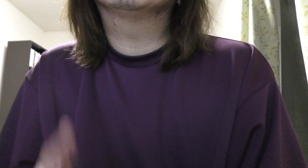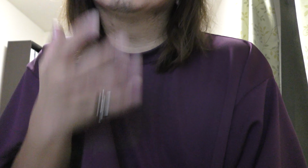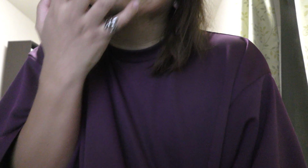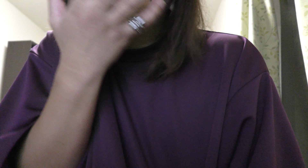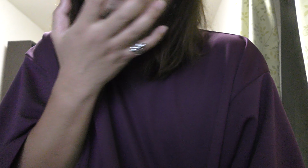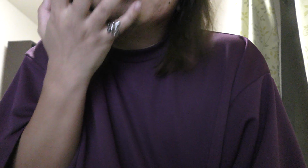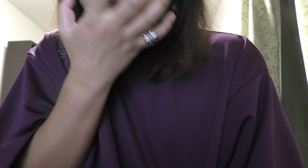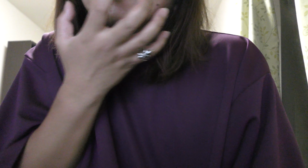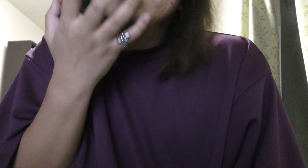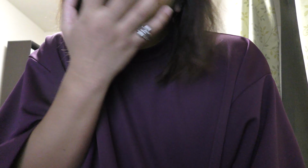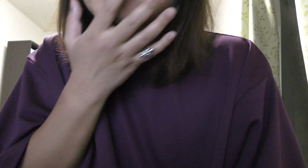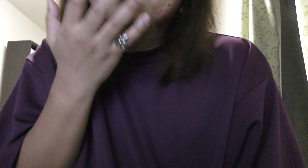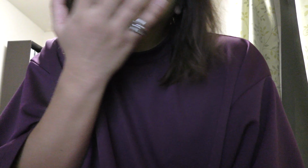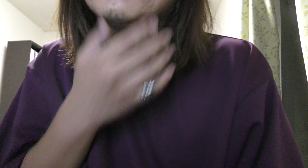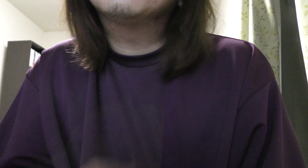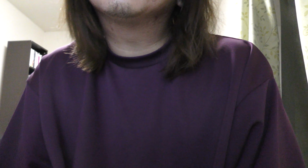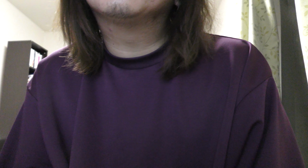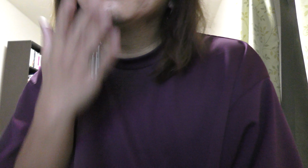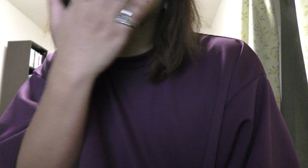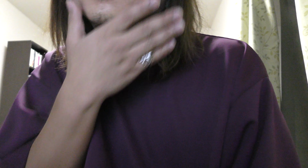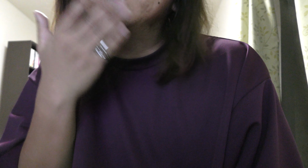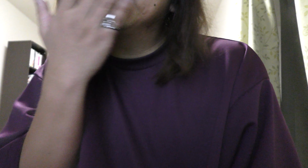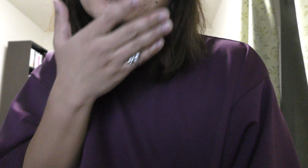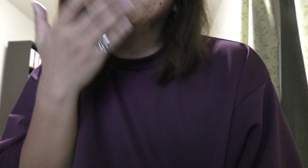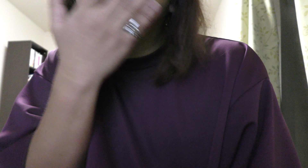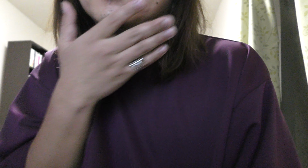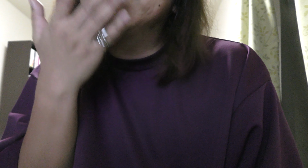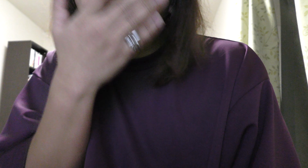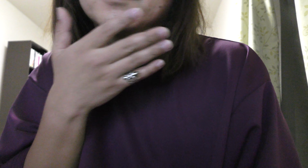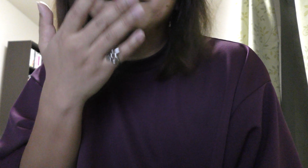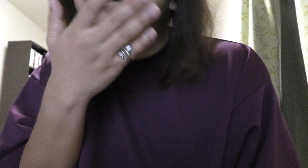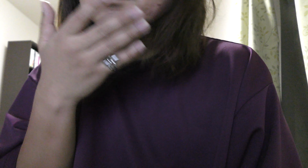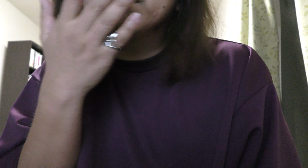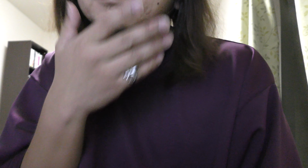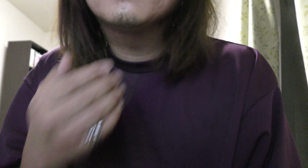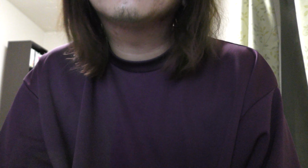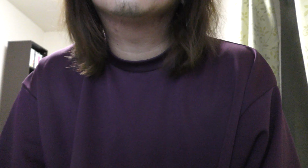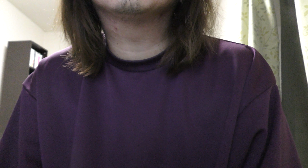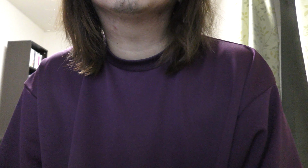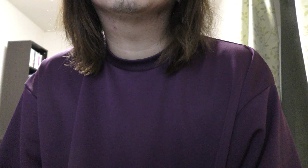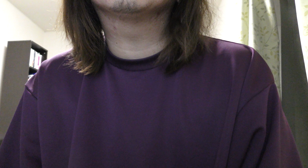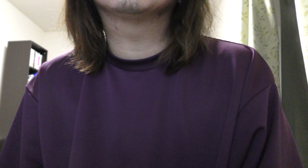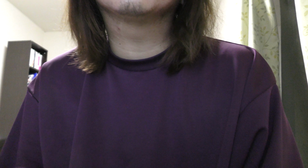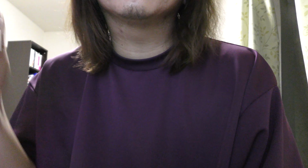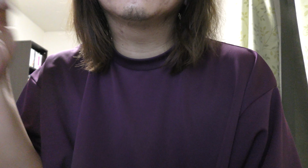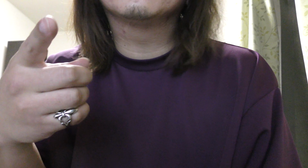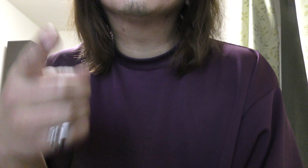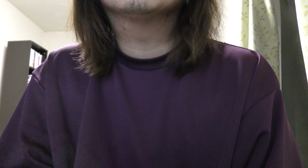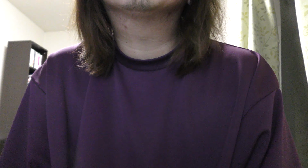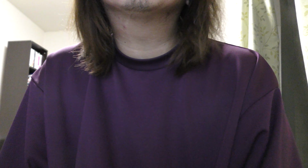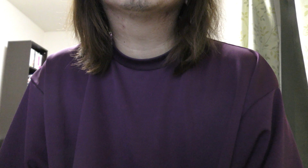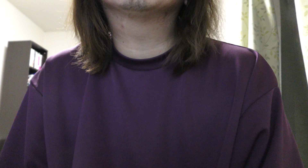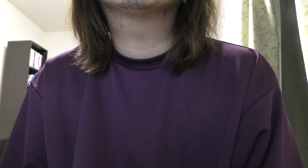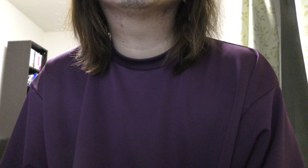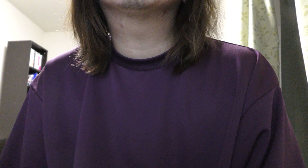甘いというふうにやります。それではもう一度。甘